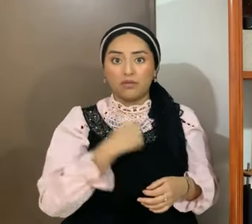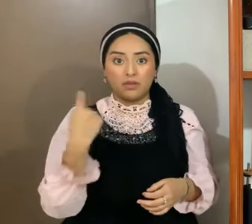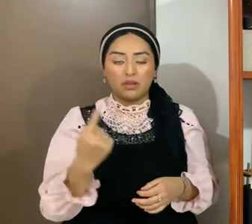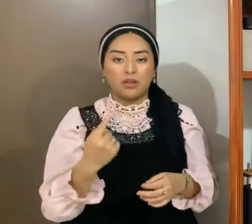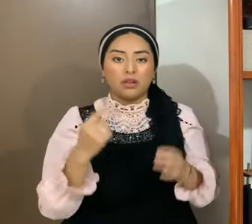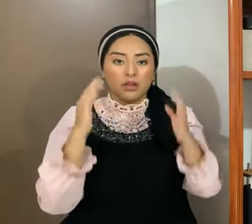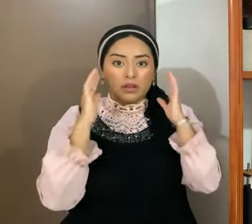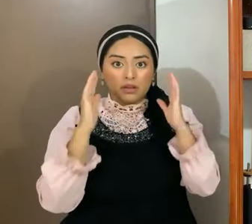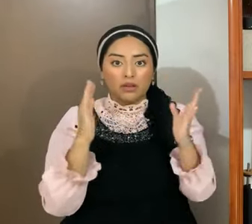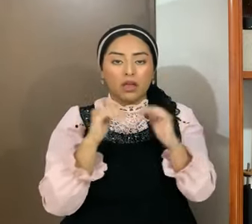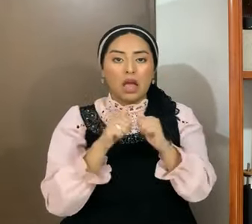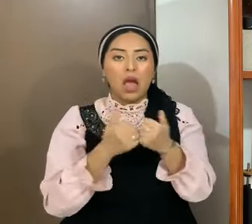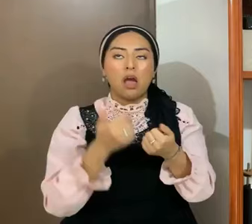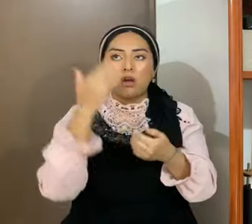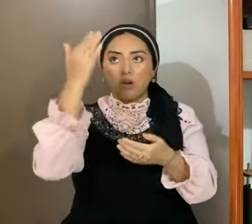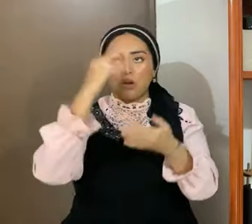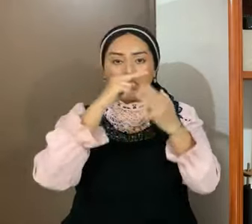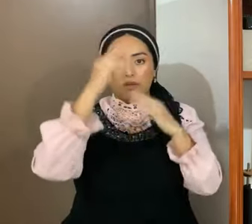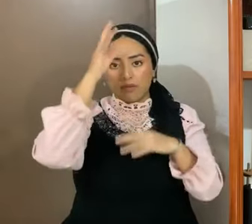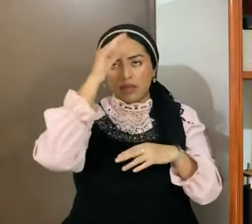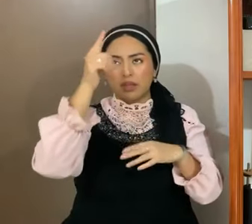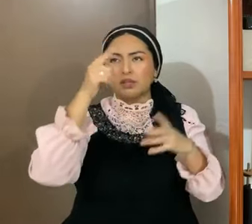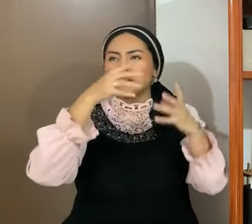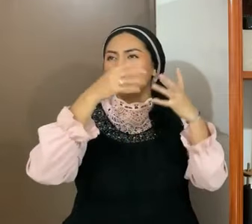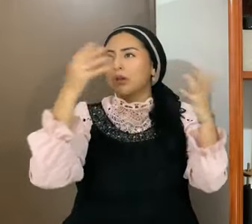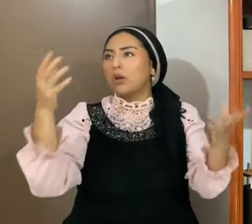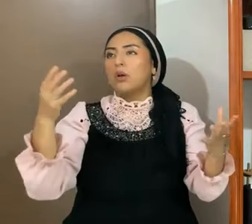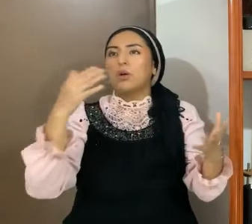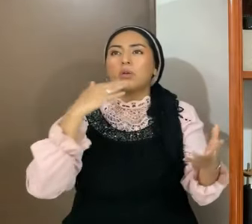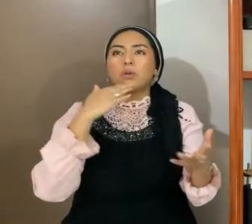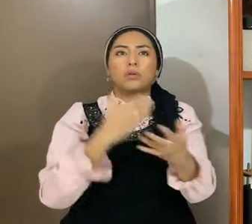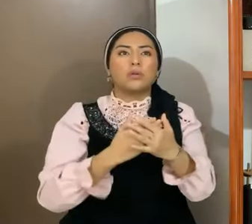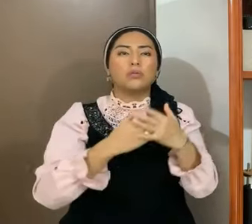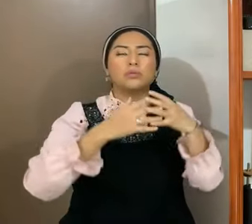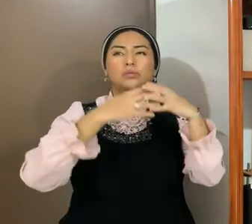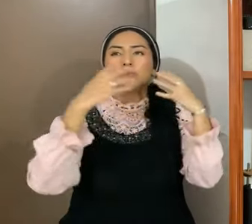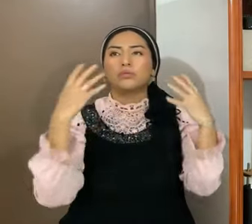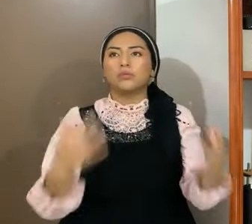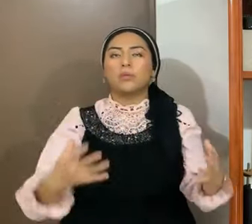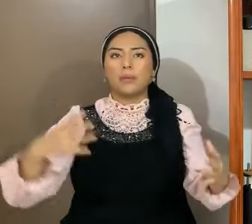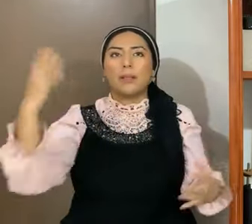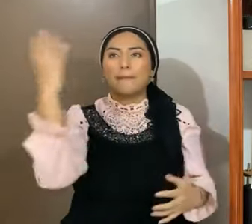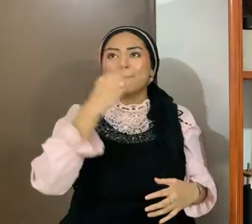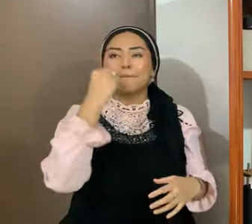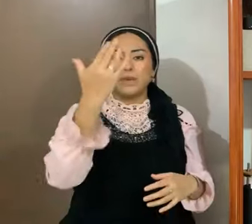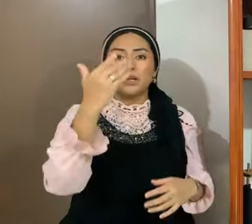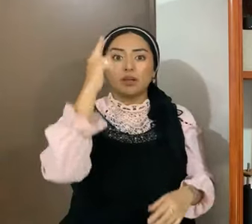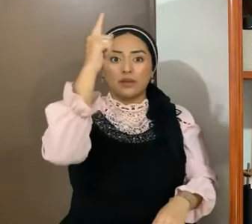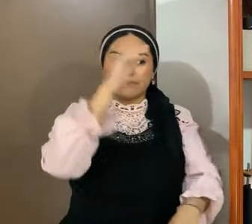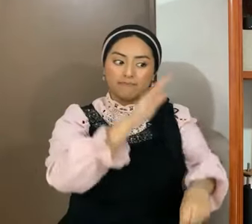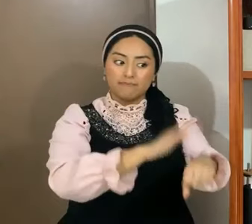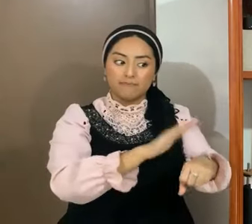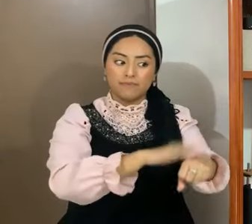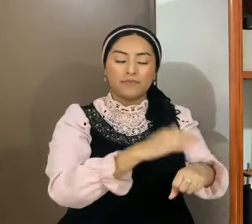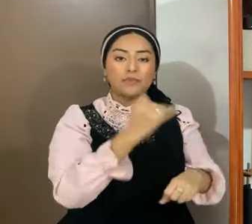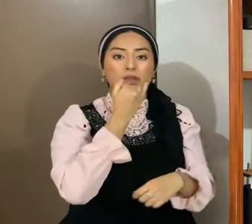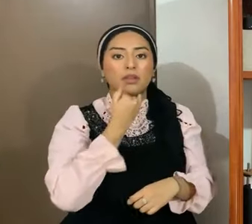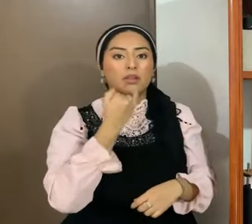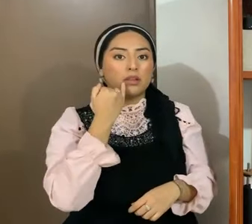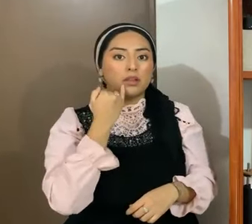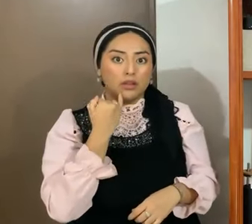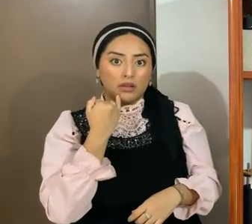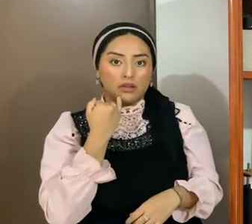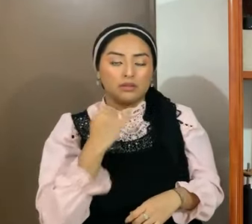cómo el Eterno, siendo Él tan bueno, tan precioso, exhorta a Israel, pero lo